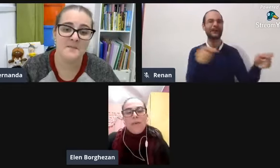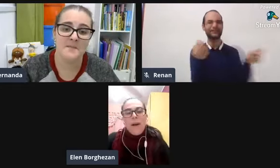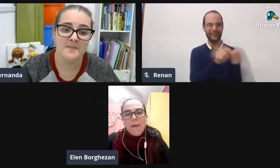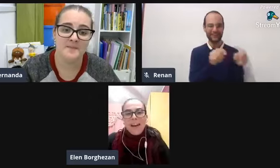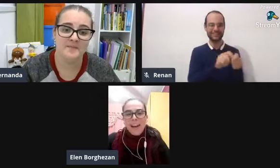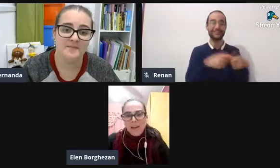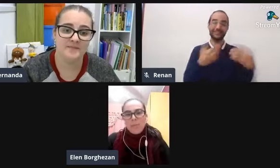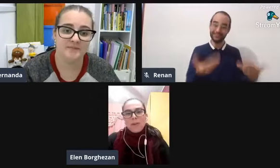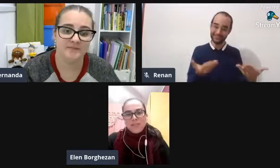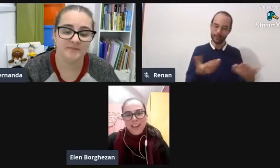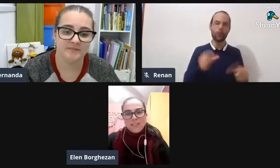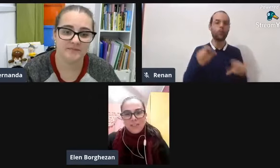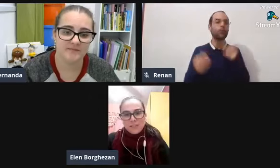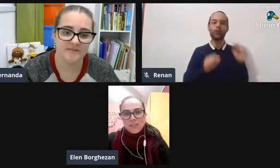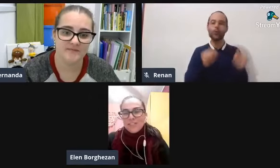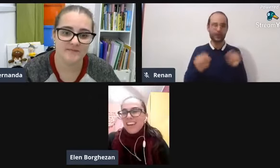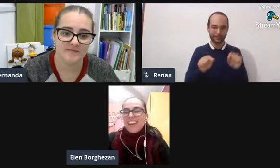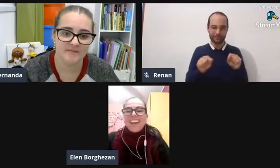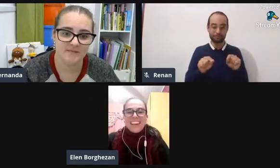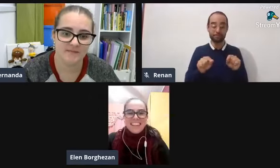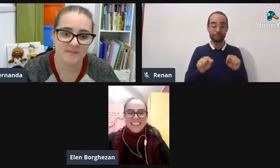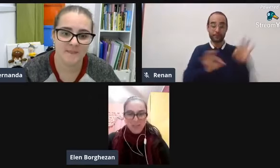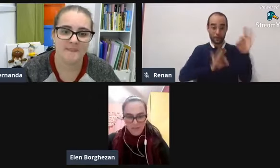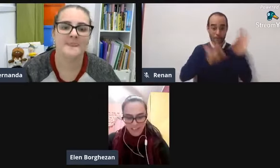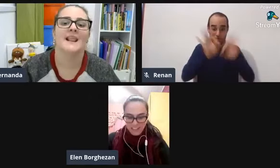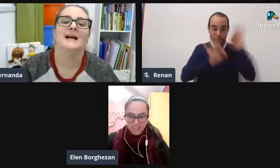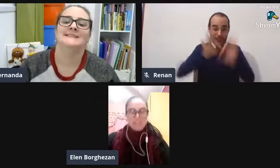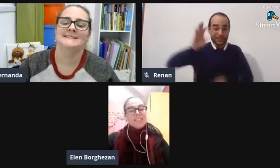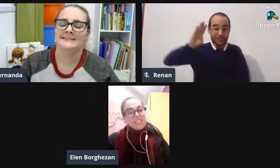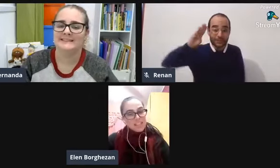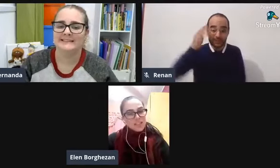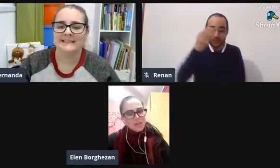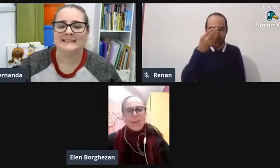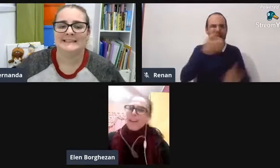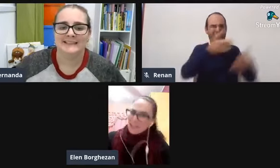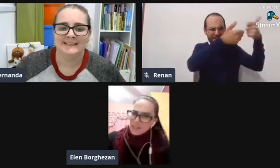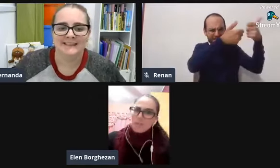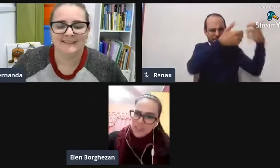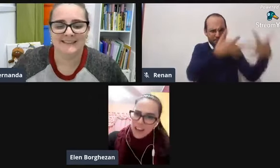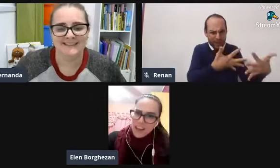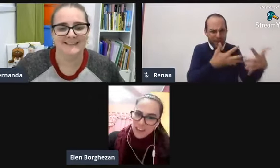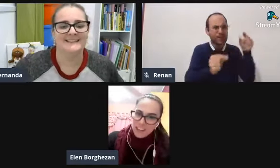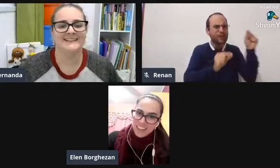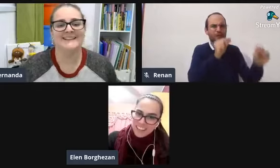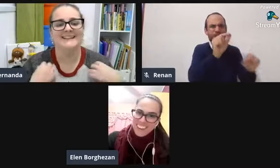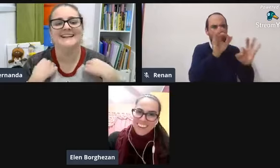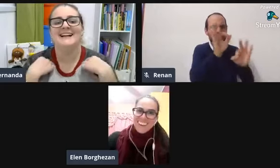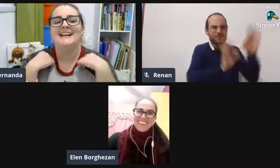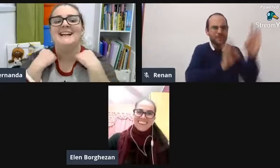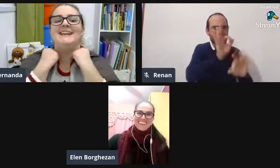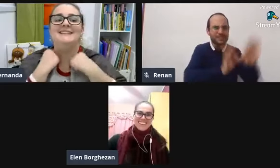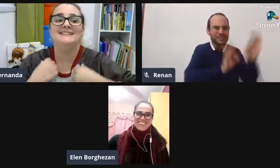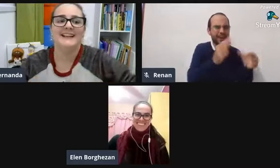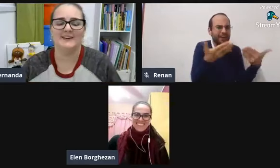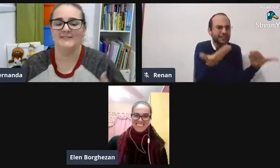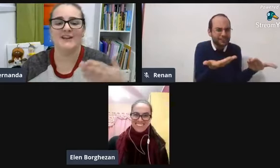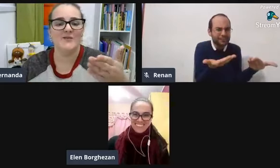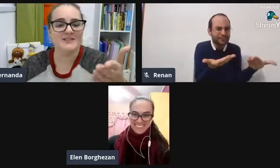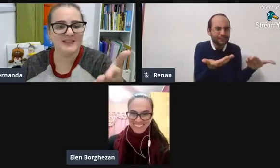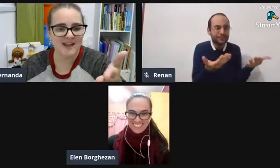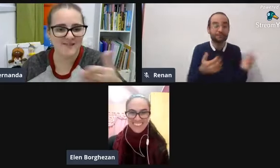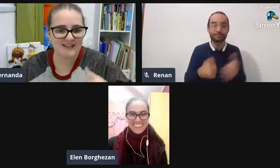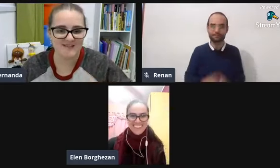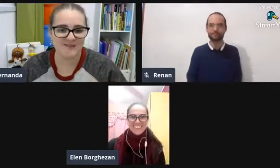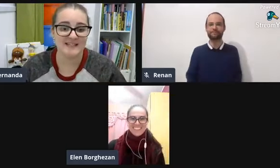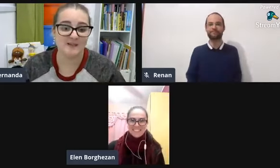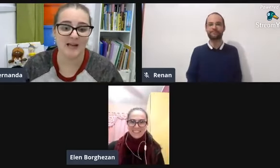Então, qual é o projeto Surdo Cegueira, então, Fernanda? Se existe, o que é este projeto, Fernanda? Então,